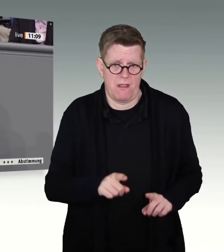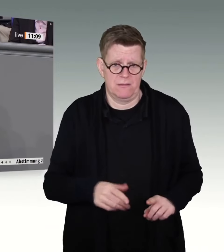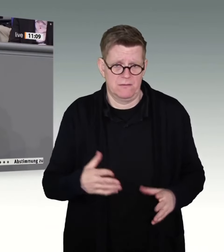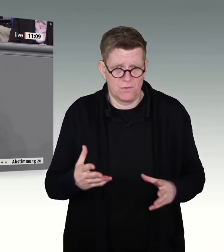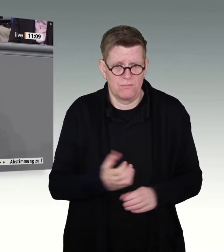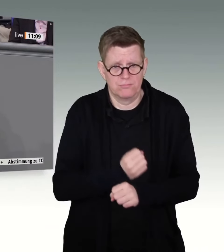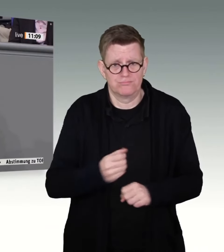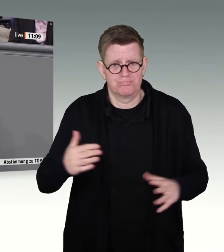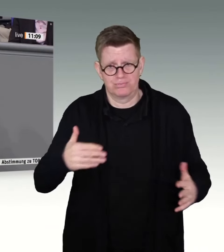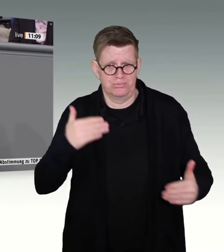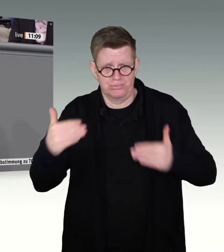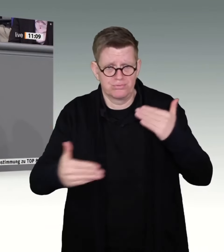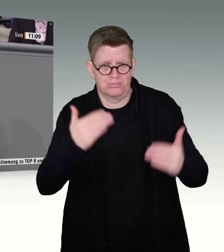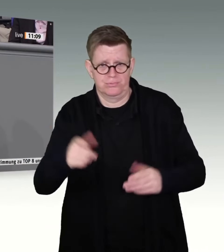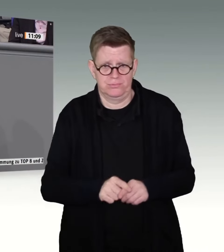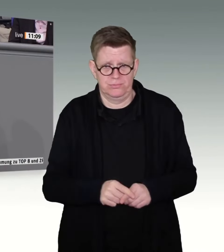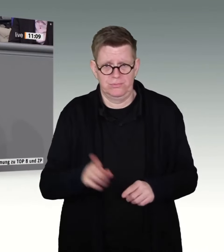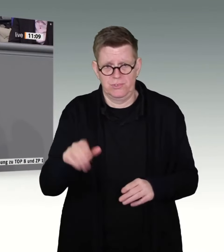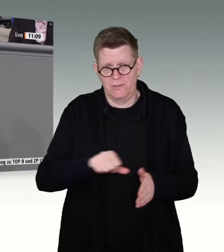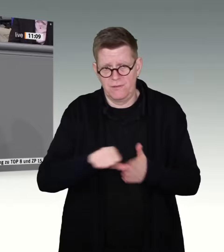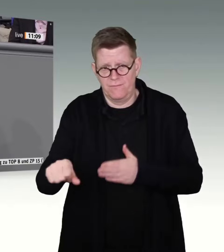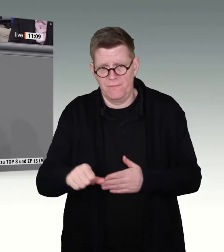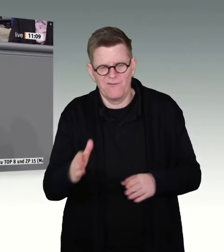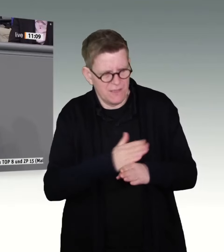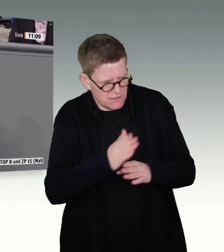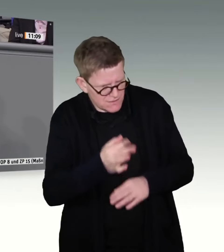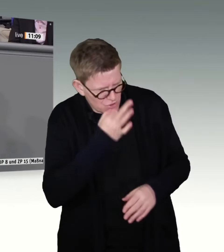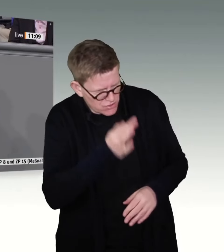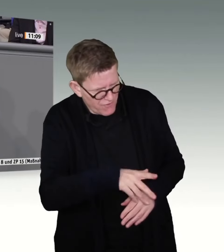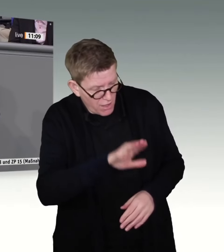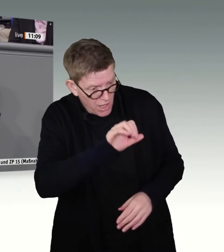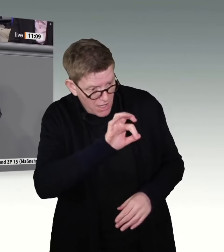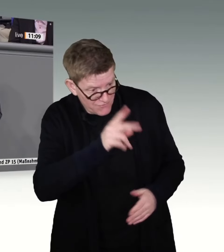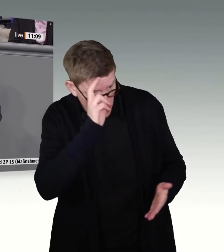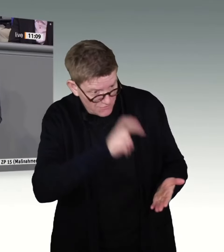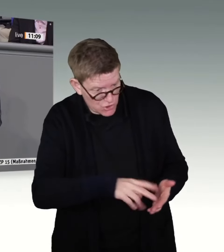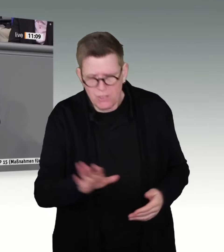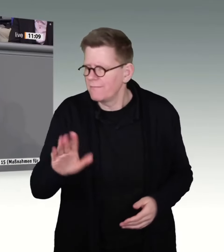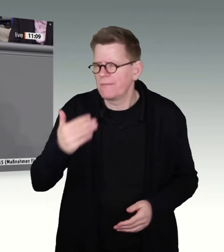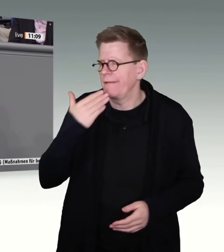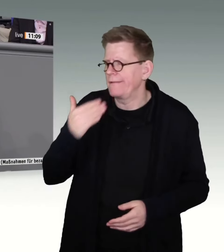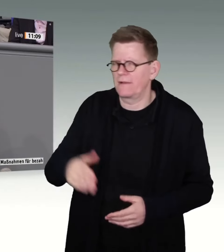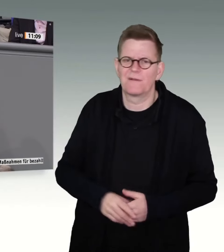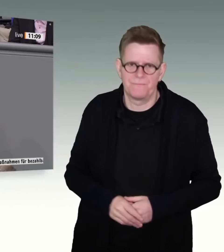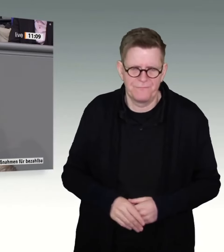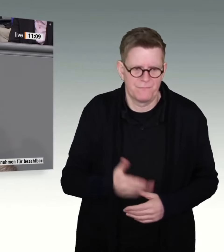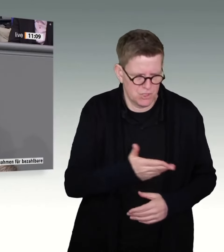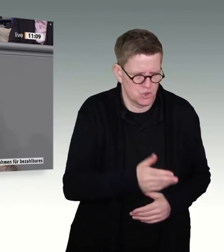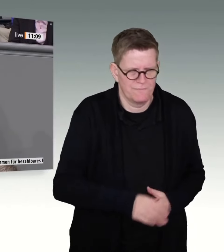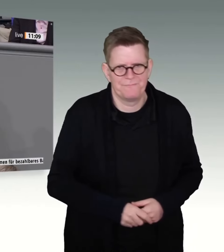und das auch bezahlbar. Möchten Sie die Zwischenfrage aus der AfD zulassen? Herr Kollege. Nein, danke schön. Bitte schön.